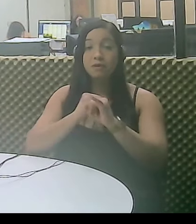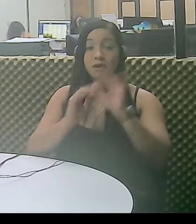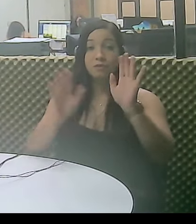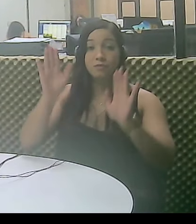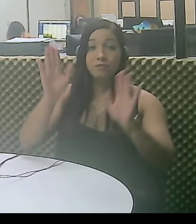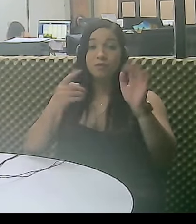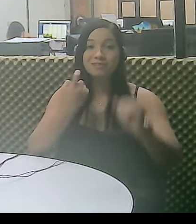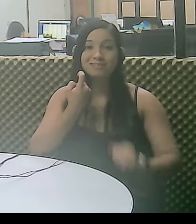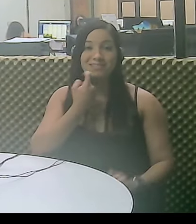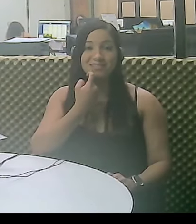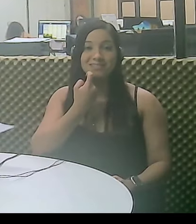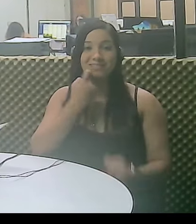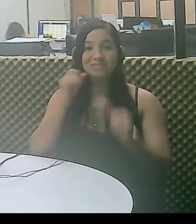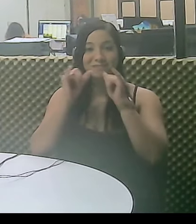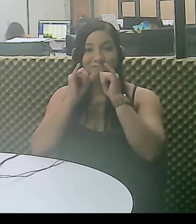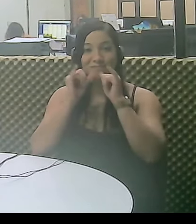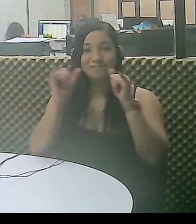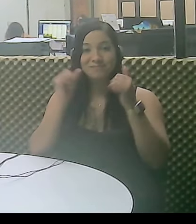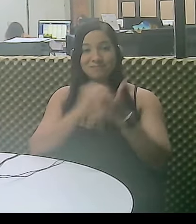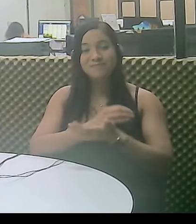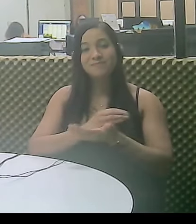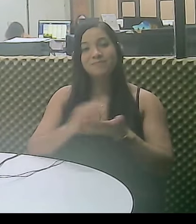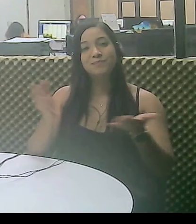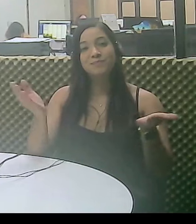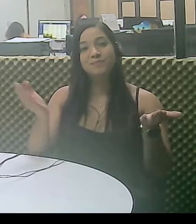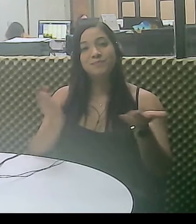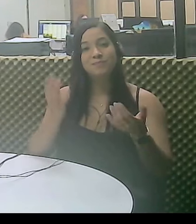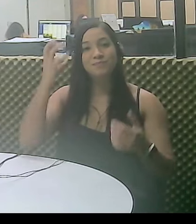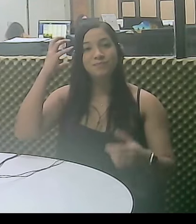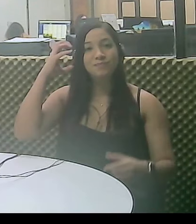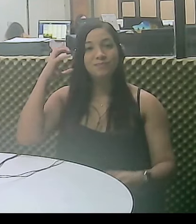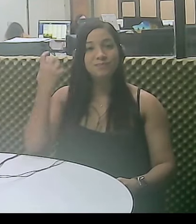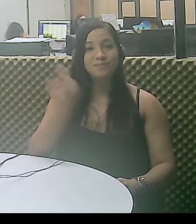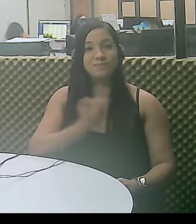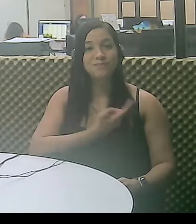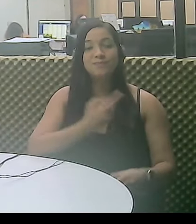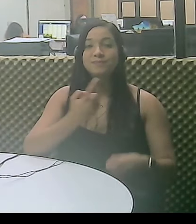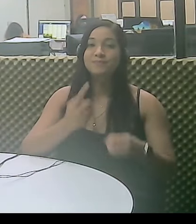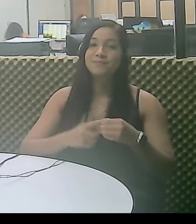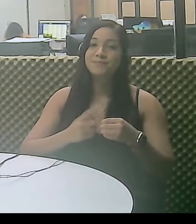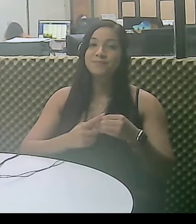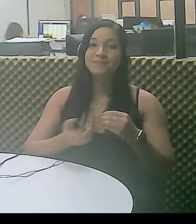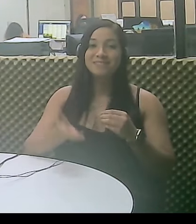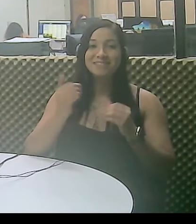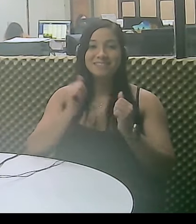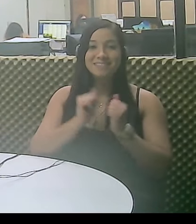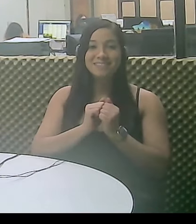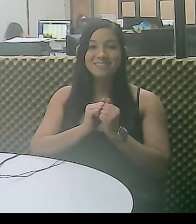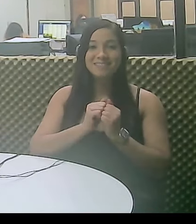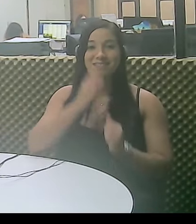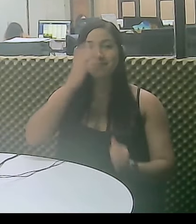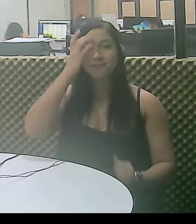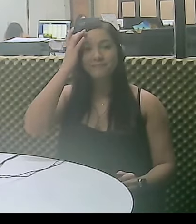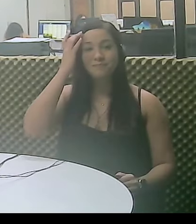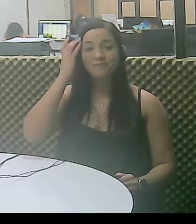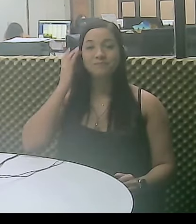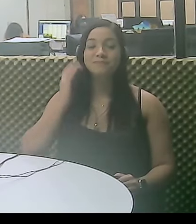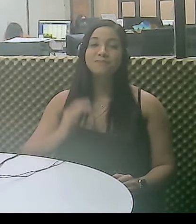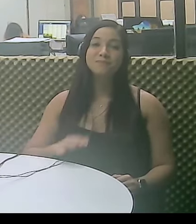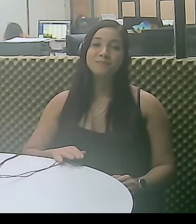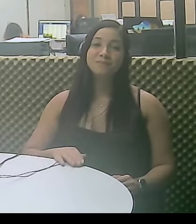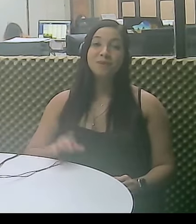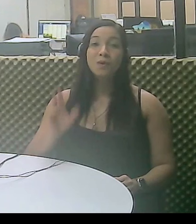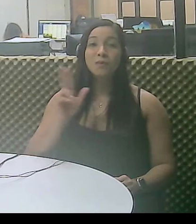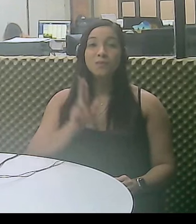próxima sexta-feira. Essas e outras notícias a partir de agora na Rádio Nossa Cidade. Vem com a gente!